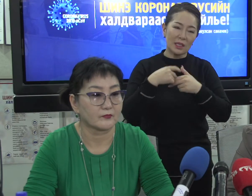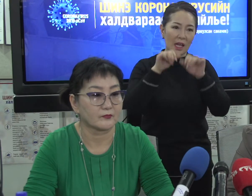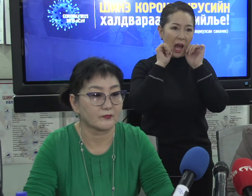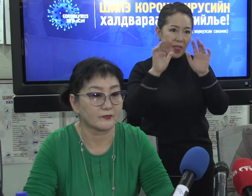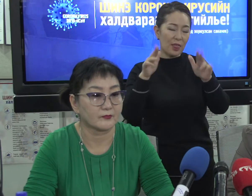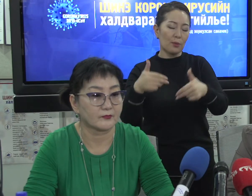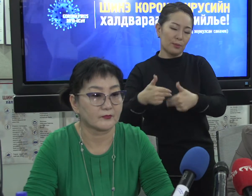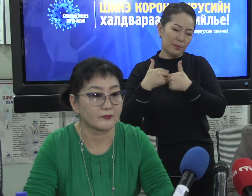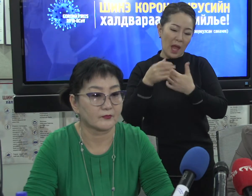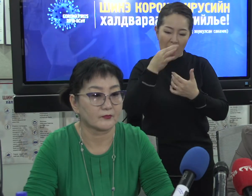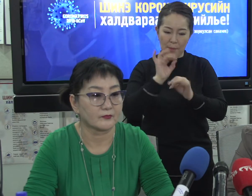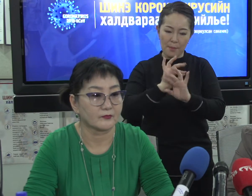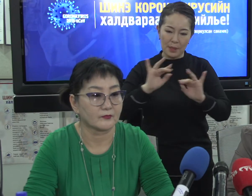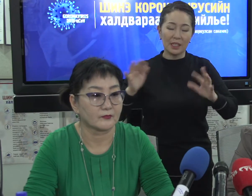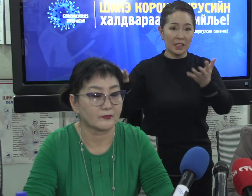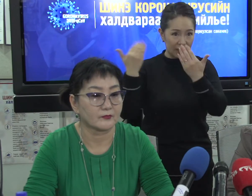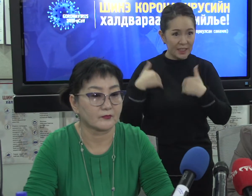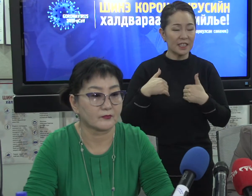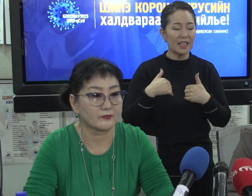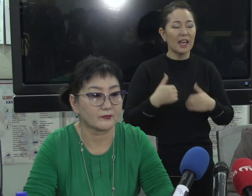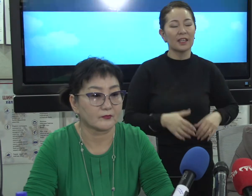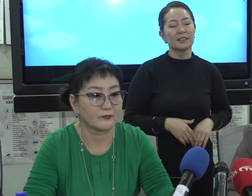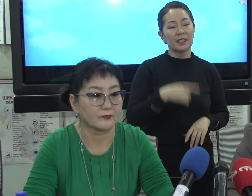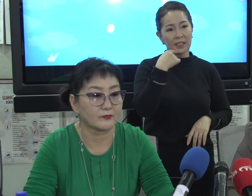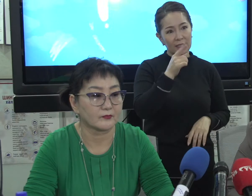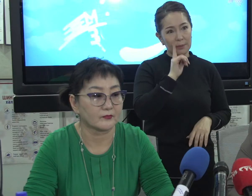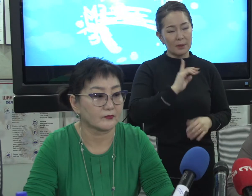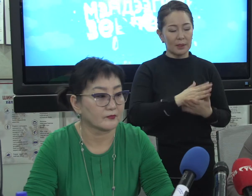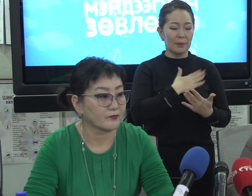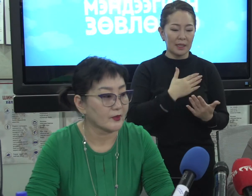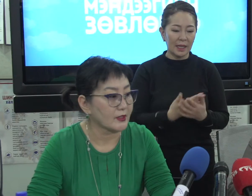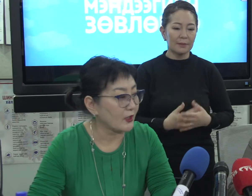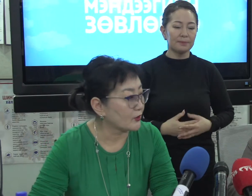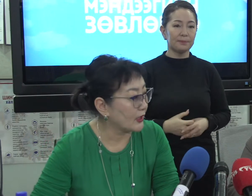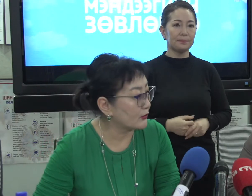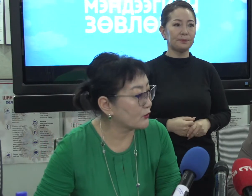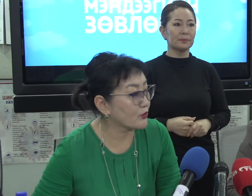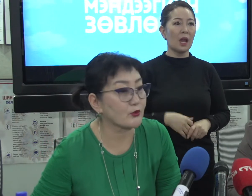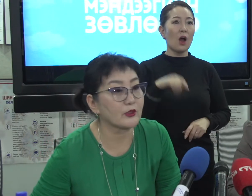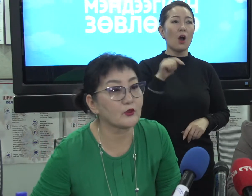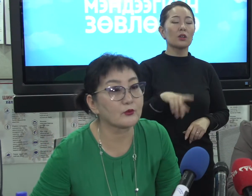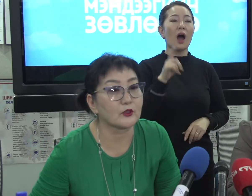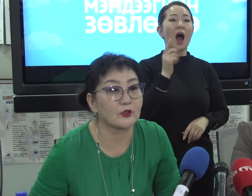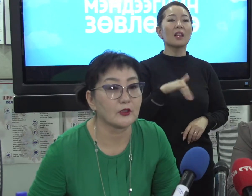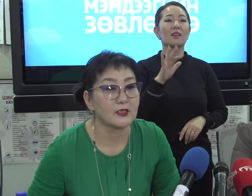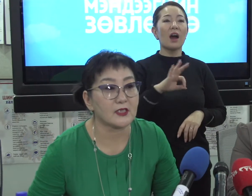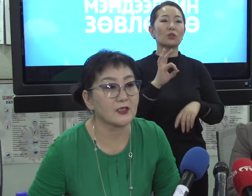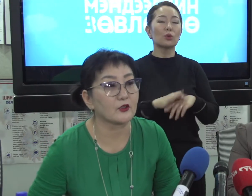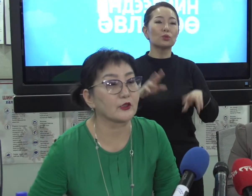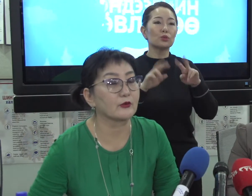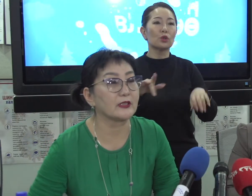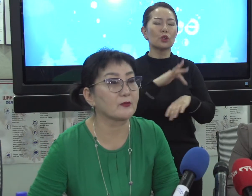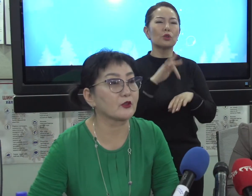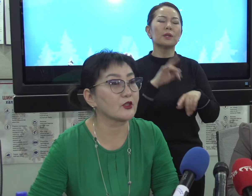одоо ийм эмэлгийн хэрэгслүүд бод орж ирнэ гэдгийг бас хэлье. Баярлалаа. За одоо халдварт өвчин судлалын төвд одоо